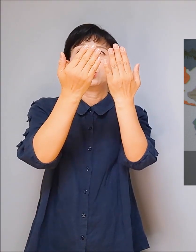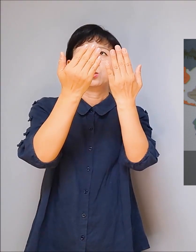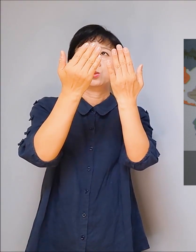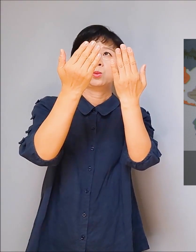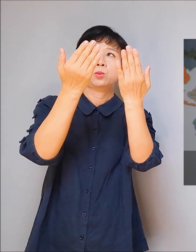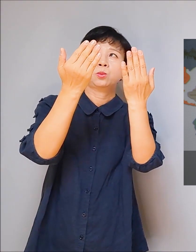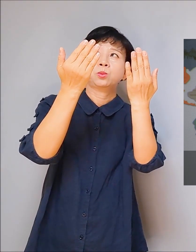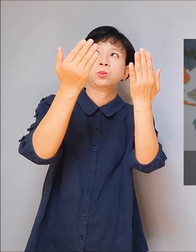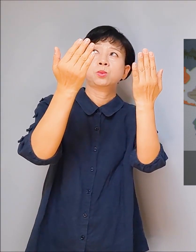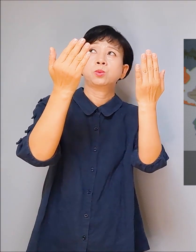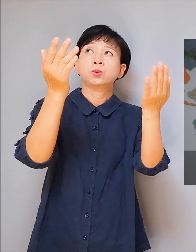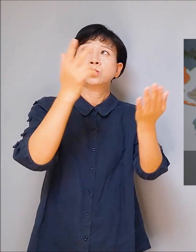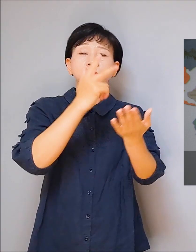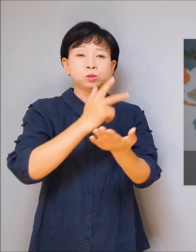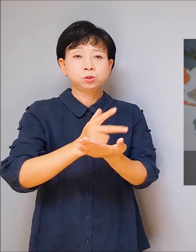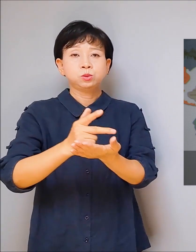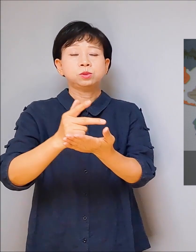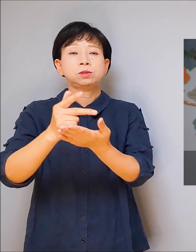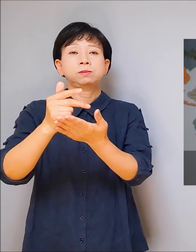감사해요